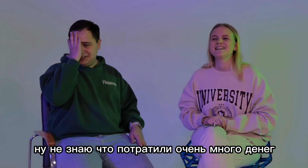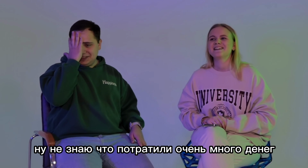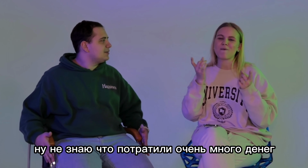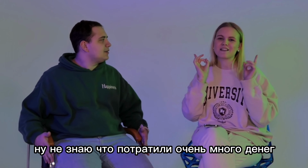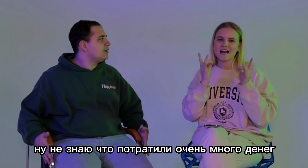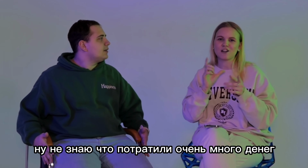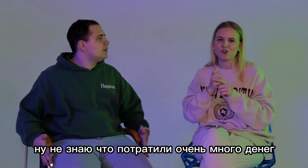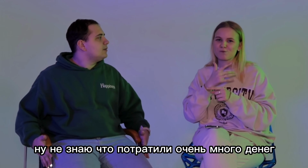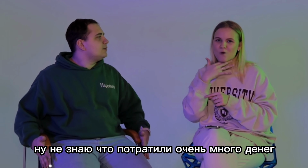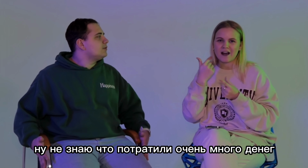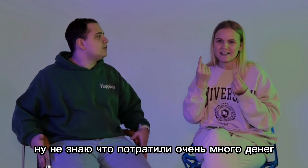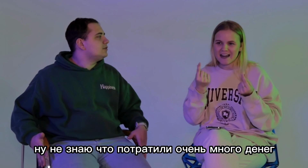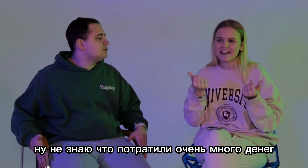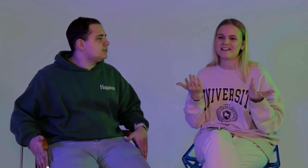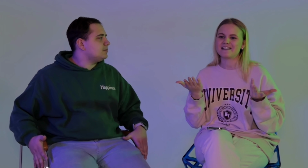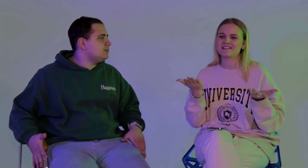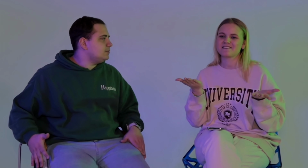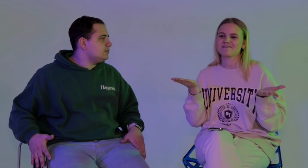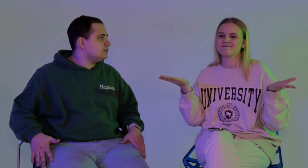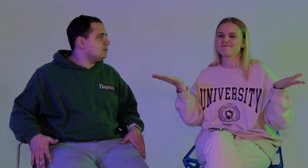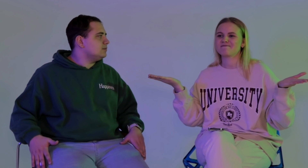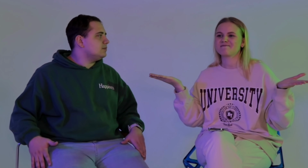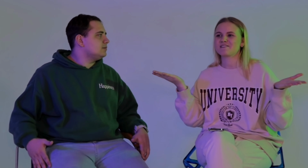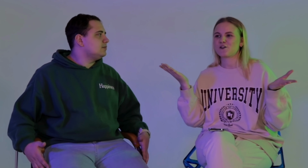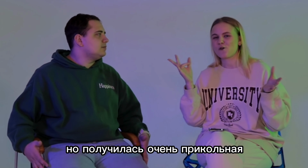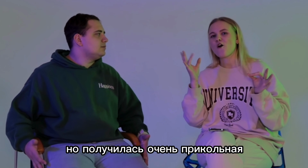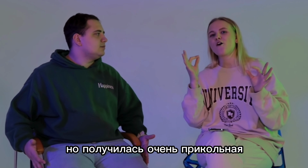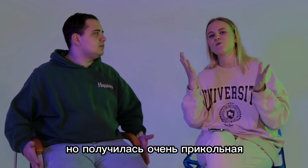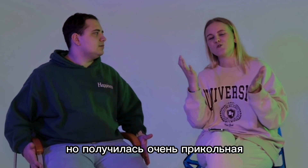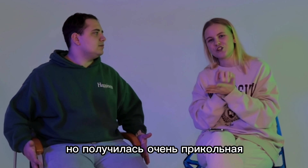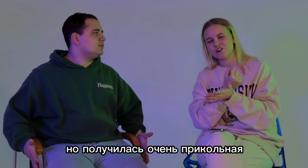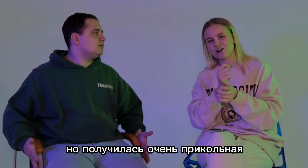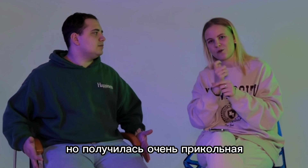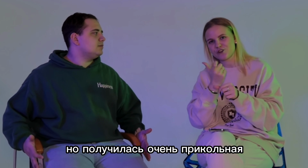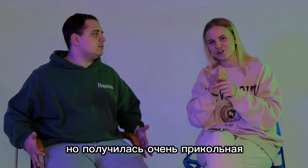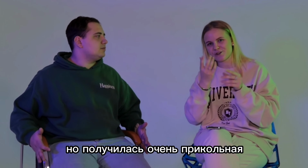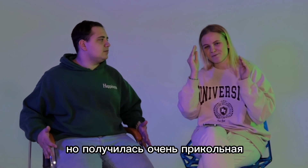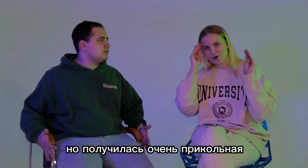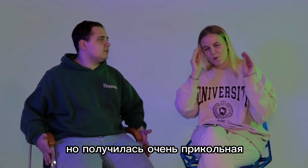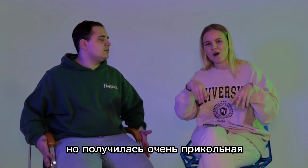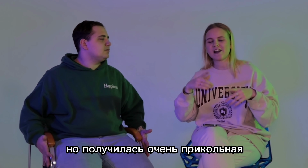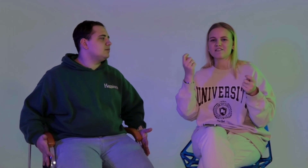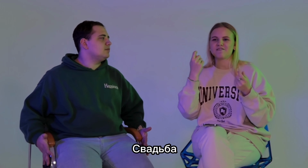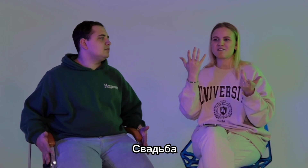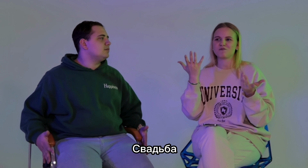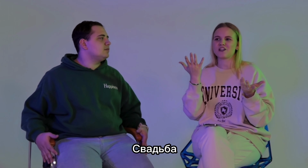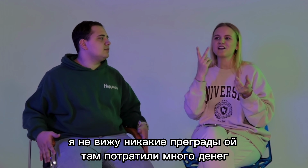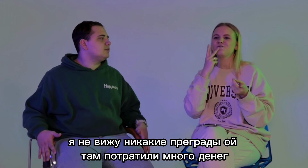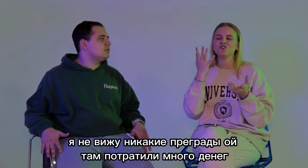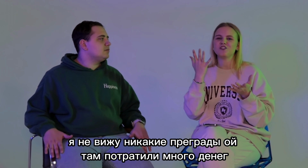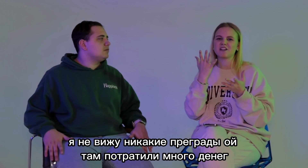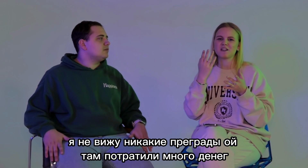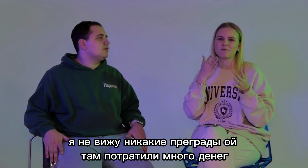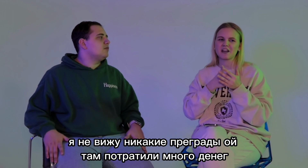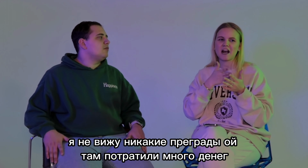Что потратили очень много денег, но получилось очень прикольно свадьба. Я не вишники,